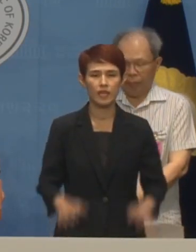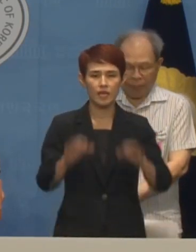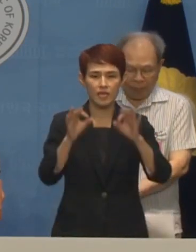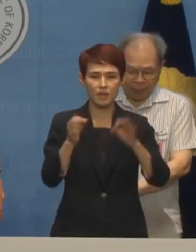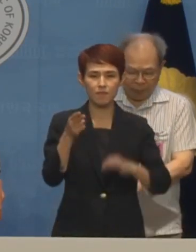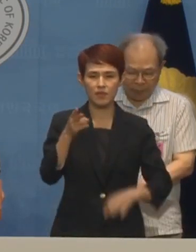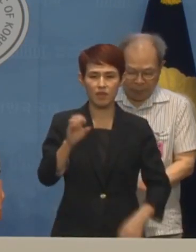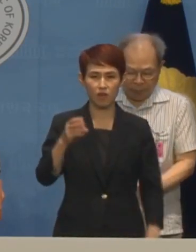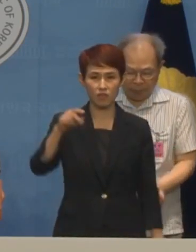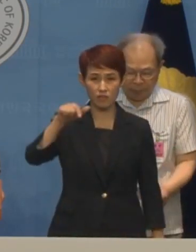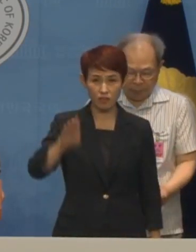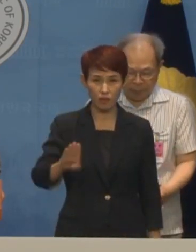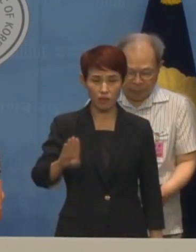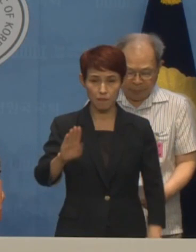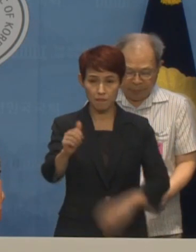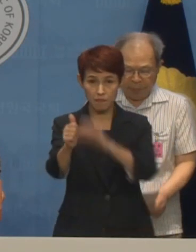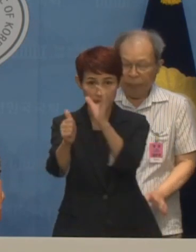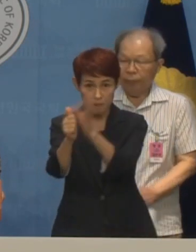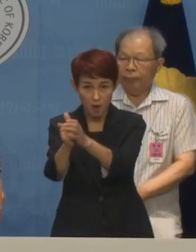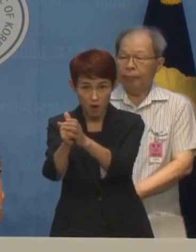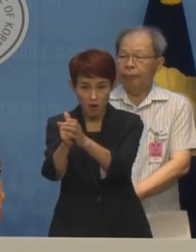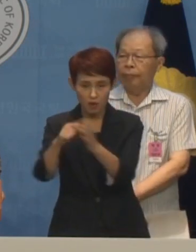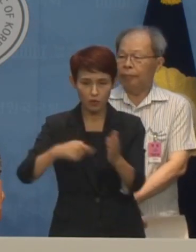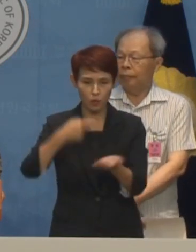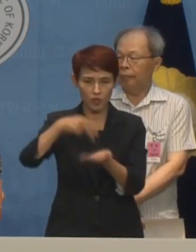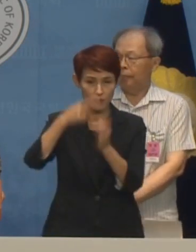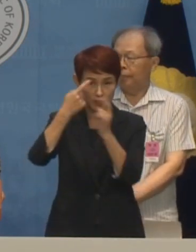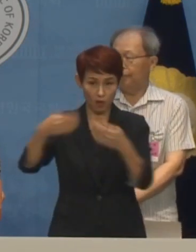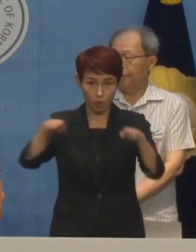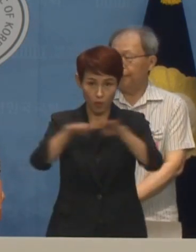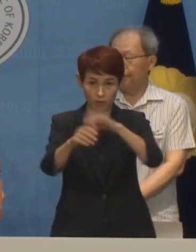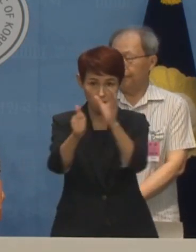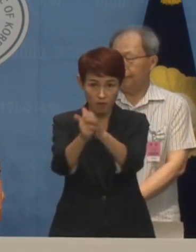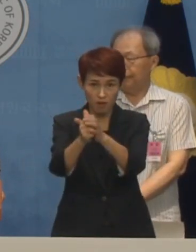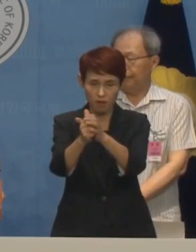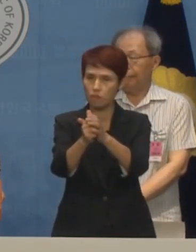김형석 임명은 대한민국 역사의 부정이다.